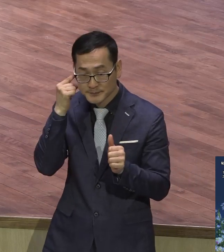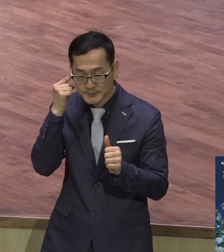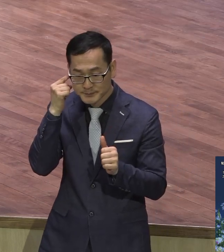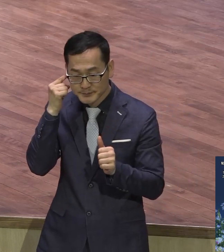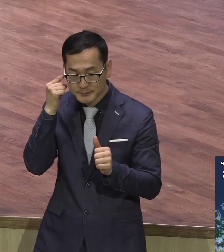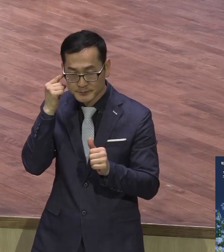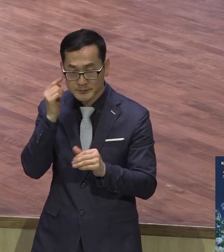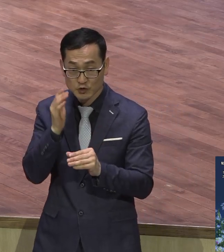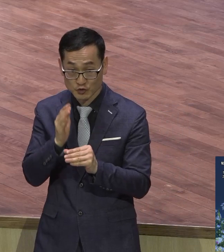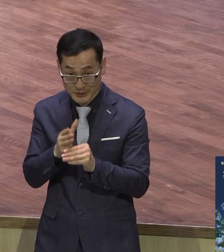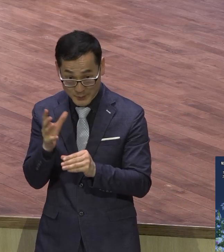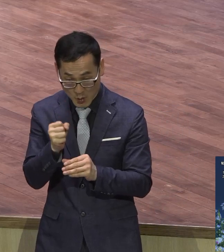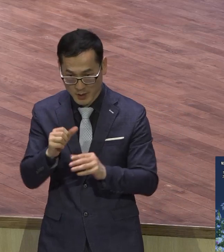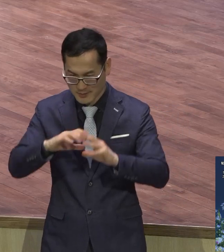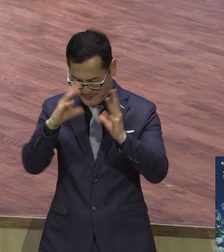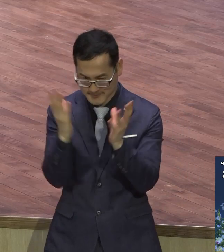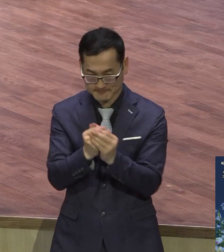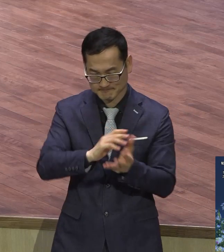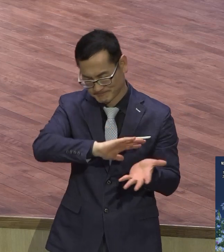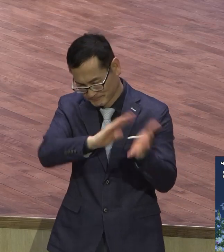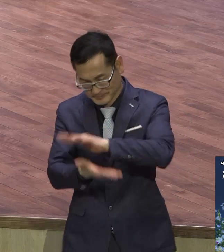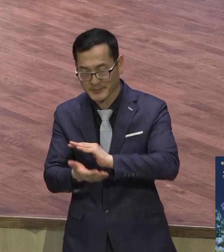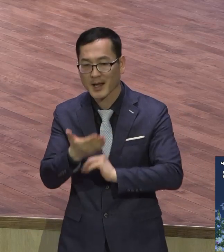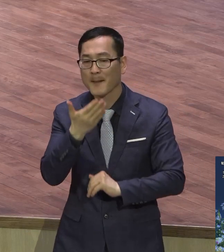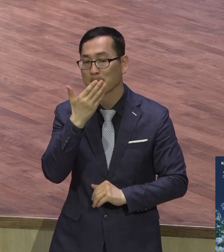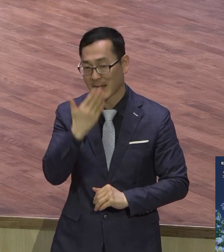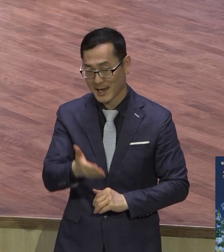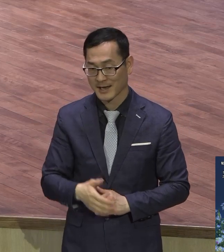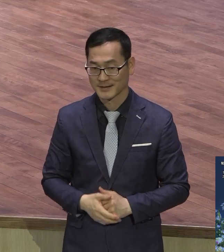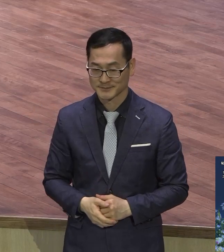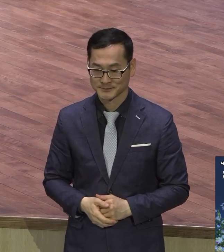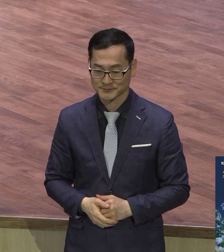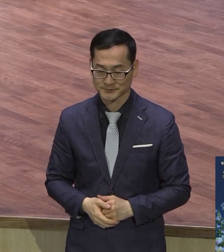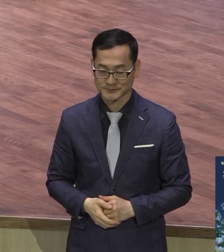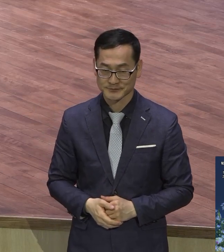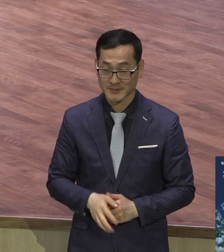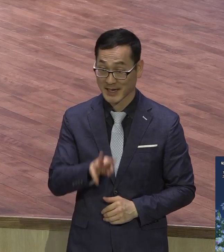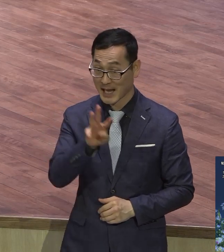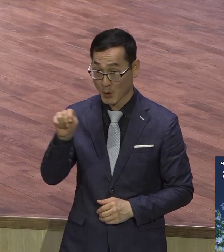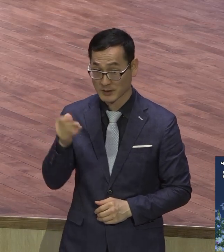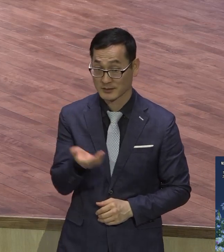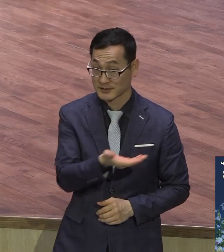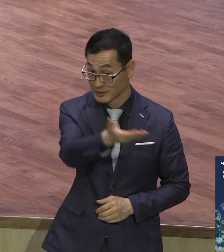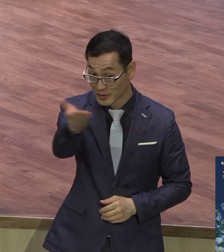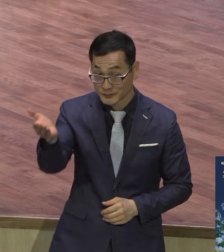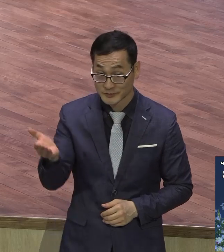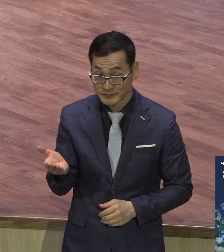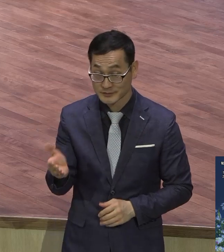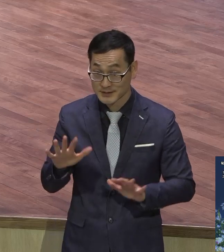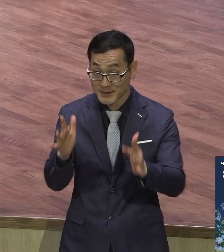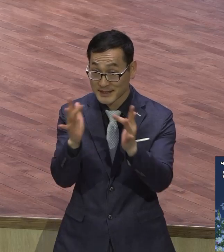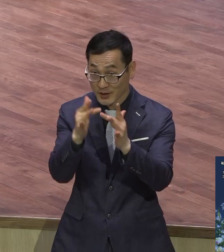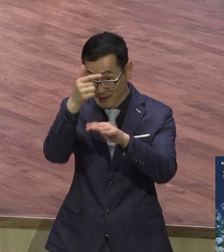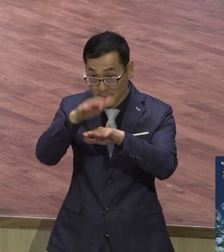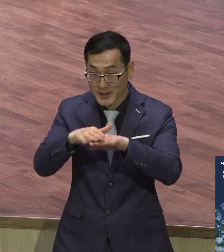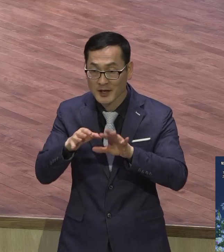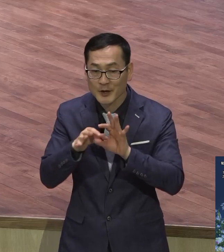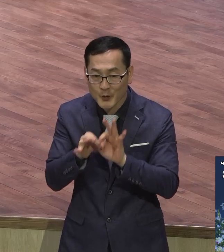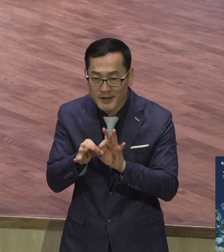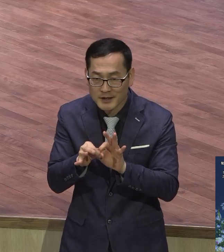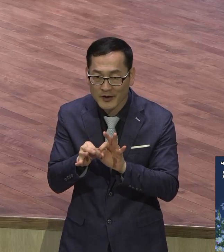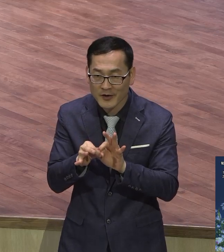될 수 있다 이번에 오늘 우리 예원계 모든 성도들 참으로 이 온라인 예배를 통해서도